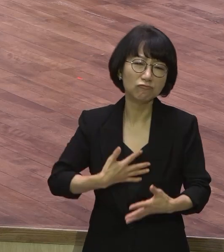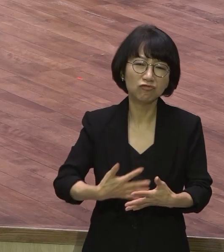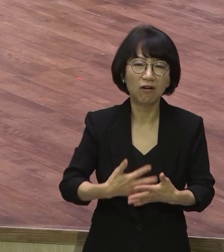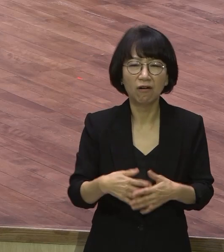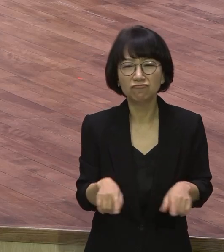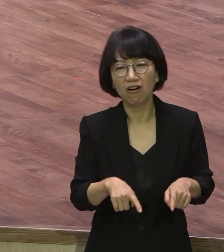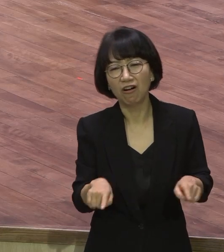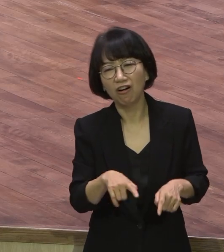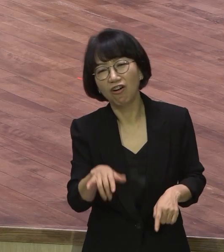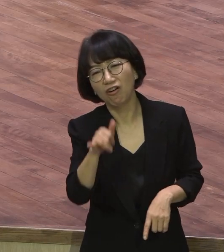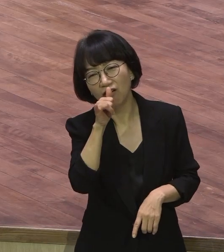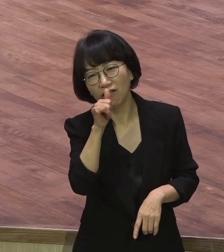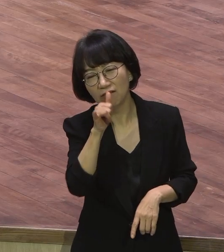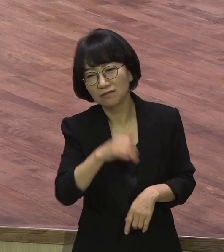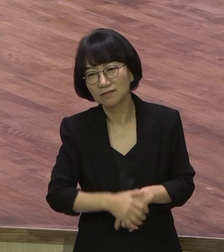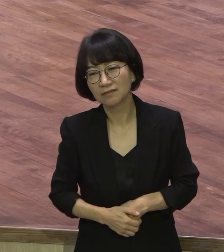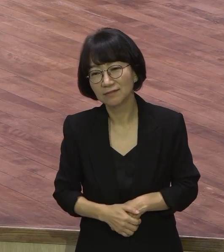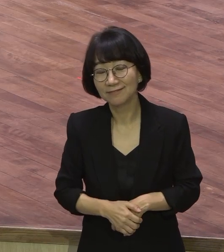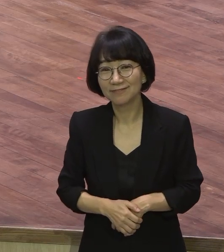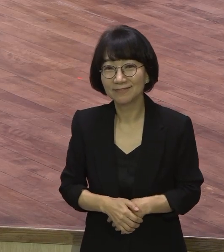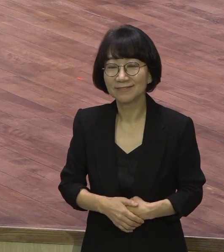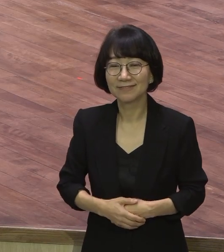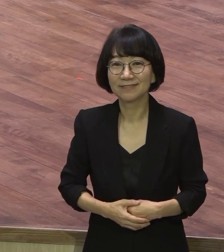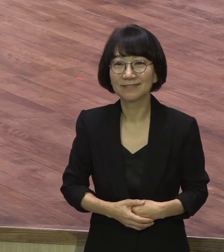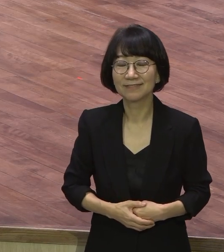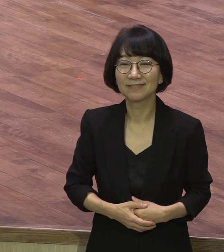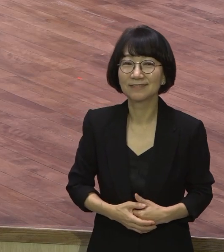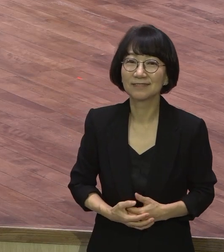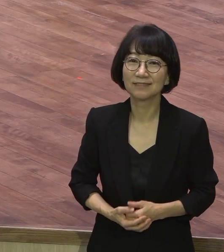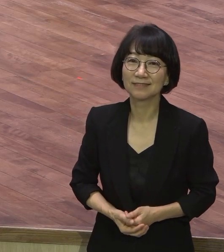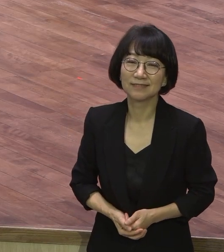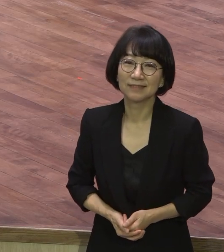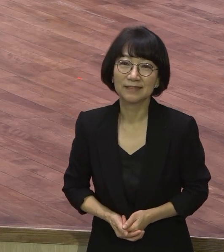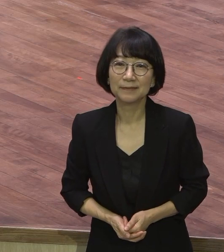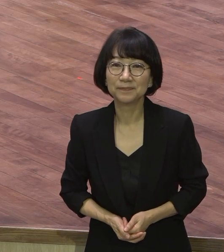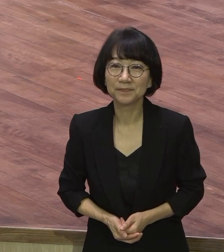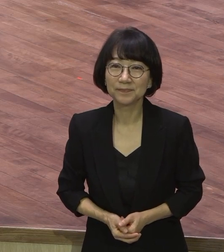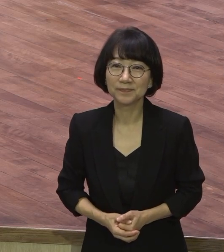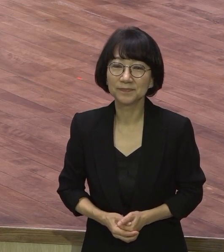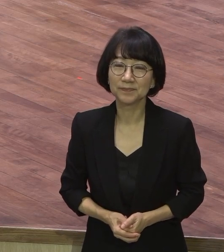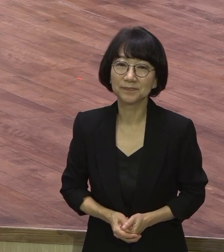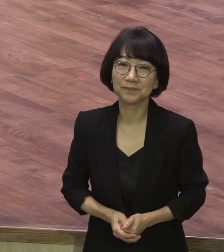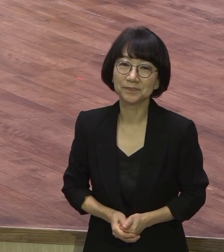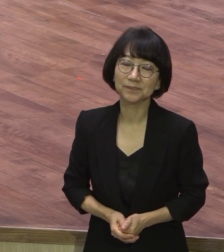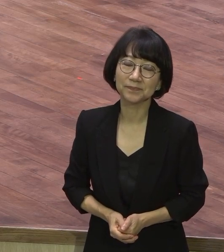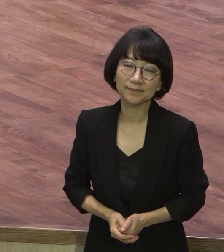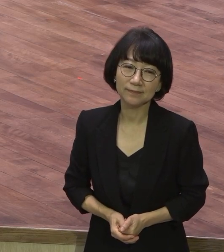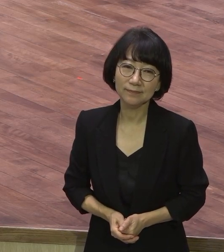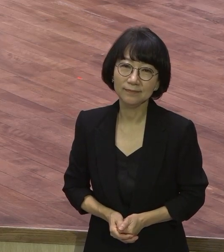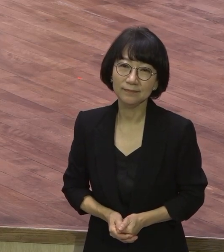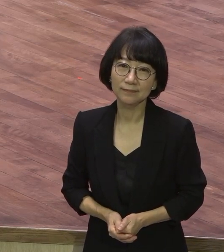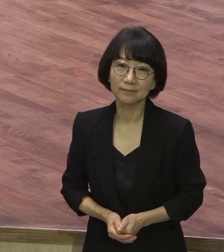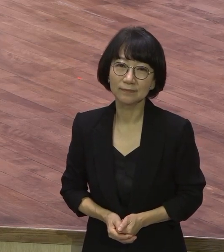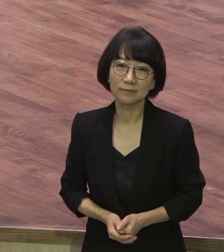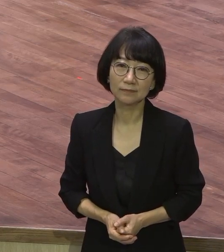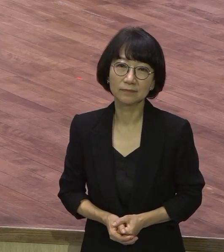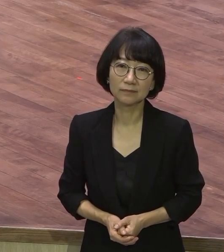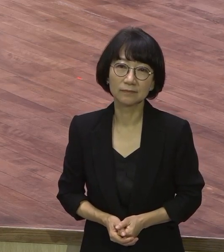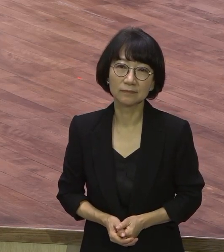절대 불평 원망하지 않습니다. 제가 처음 해보니까 그러더라. 전혀 없어. 남들은 그렇게 해봐. 남들은 미쳤나